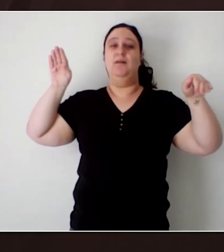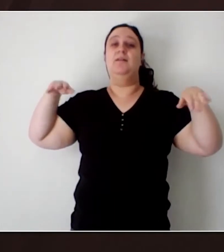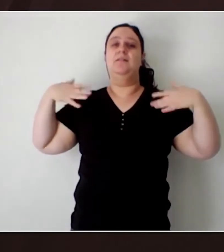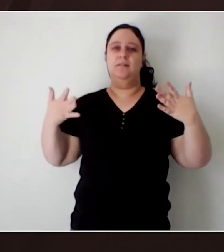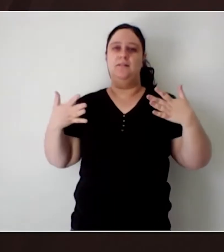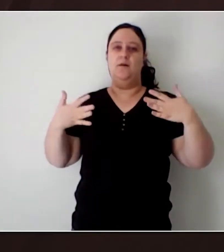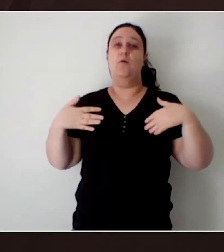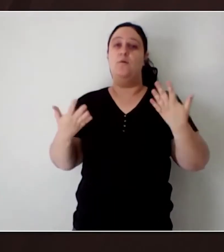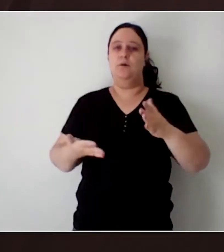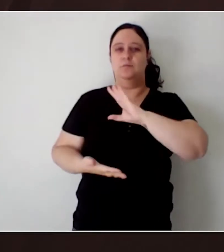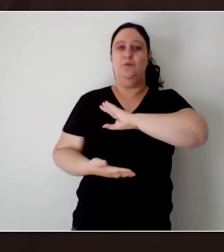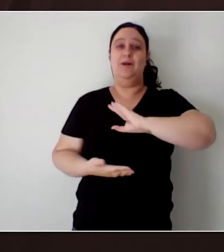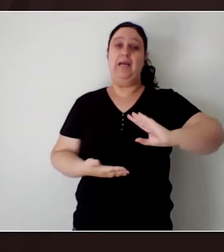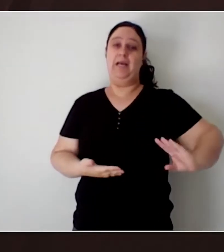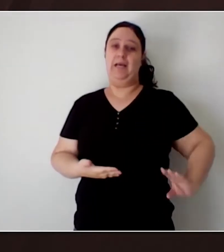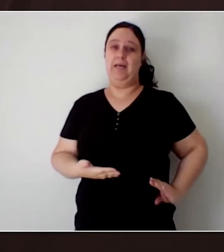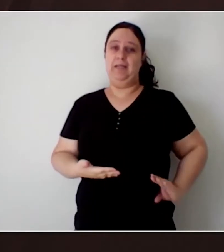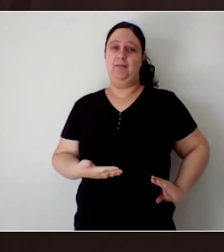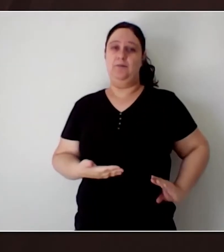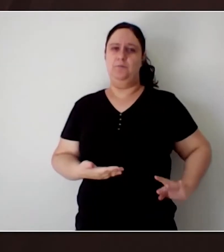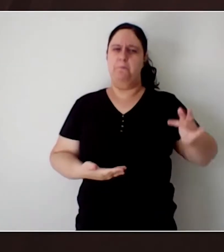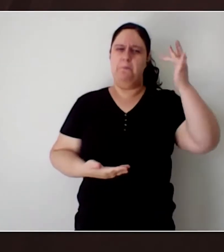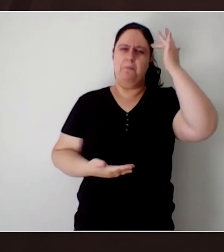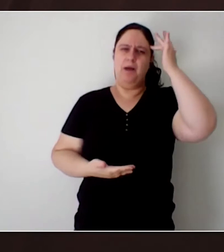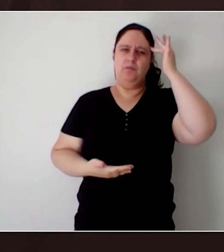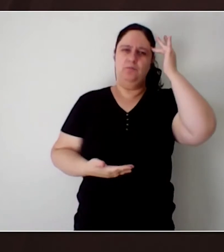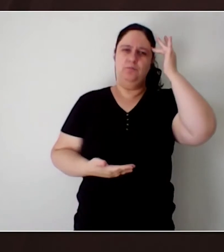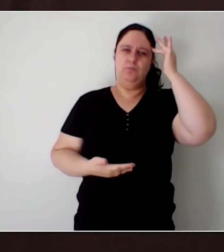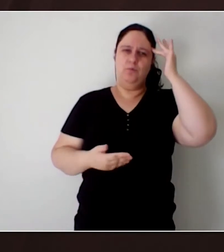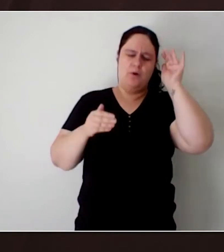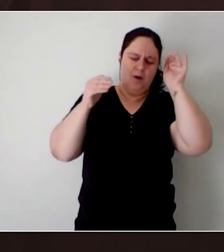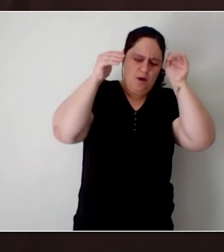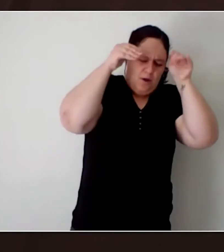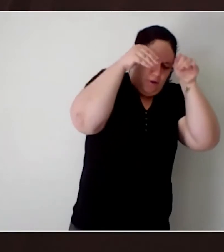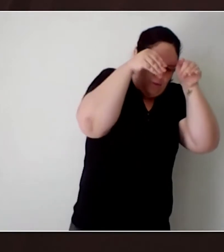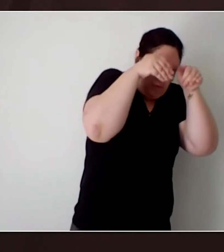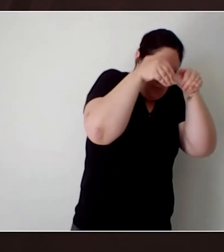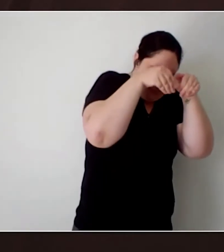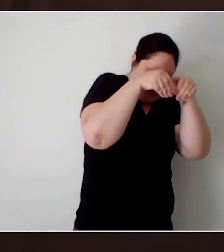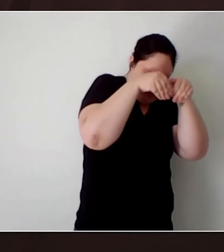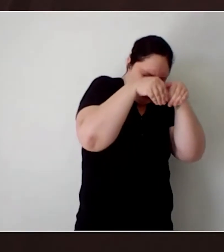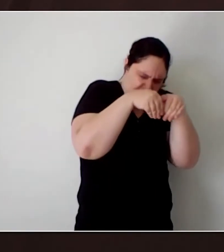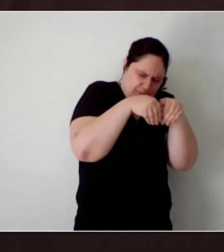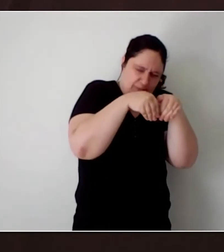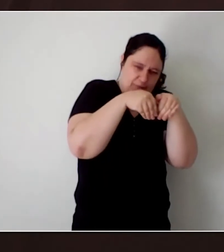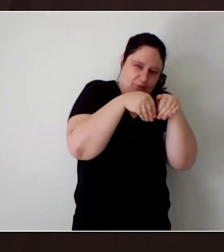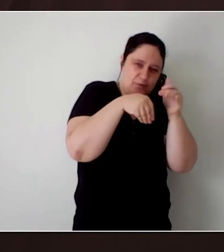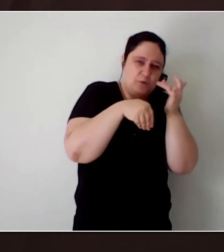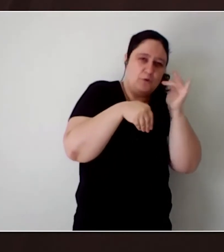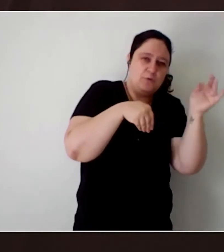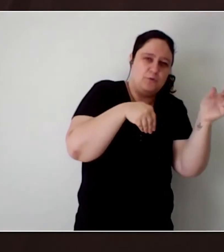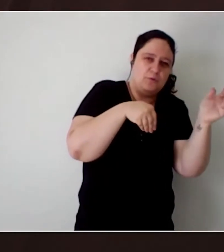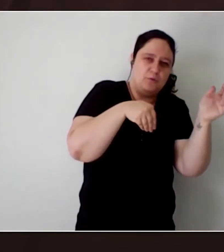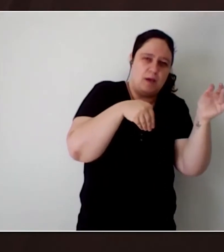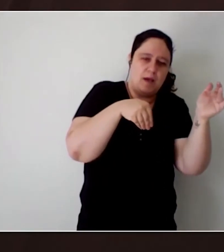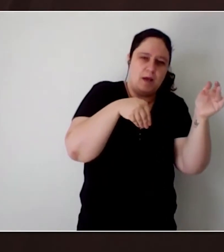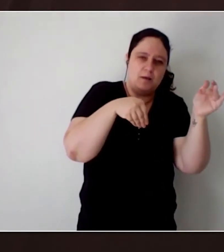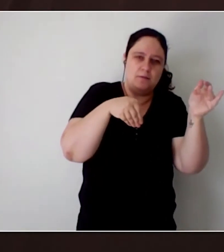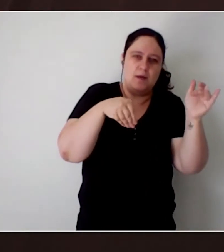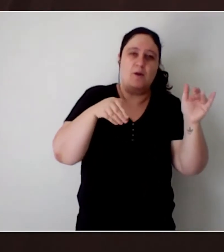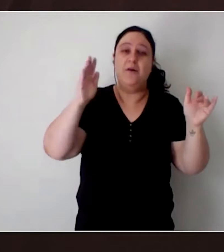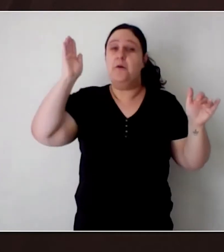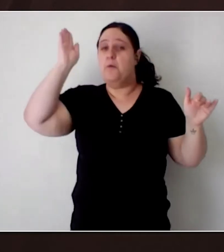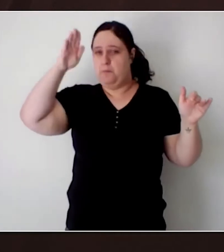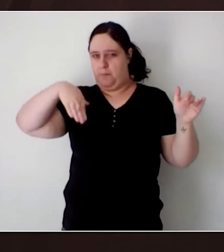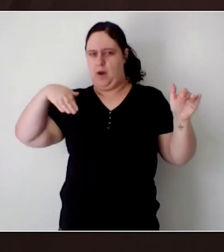mais humilde um cristão se torna e dá fruto para Deus. Quanto mais um joio cresce, ele é